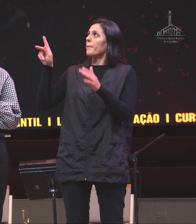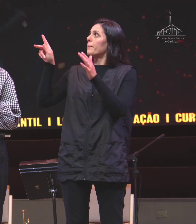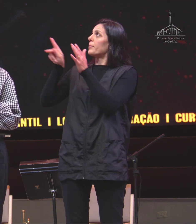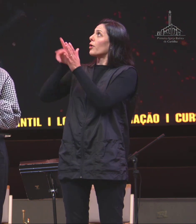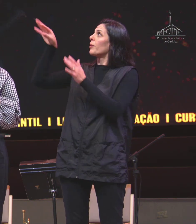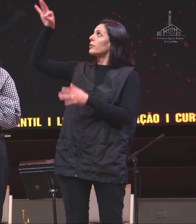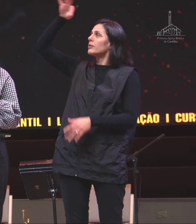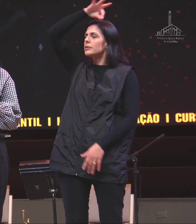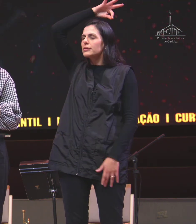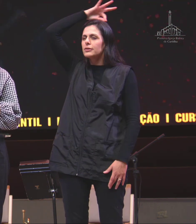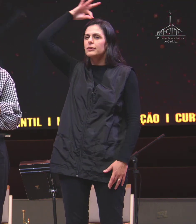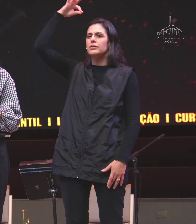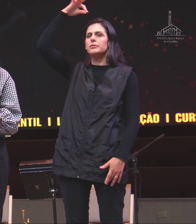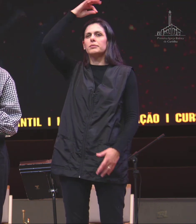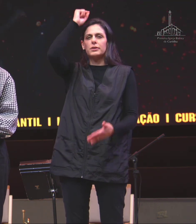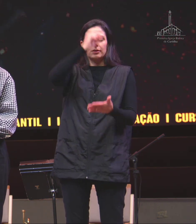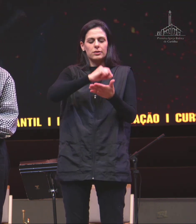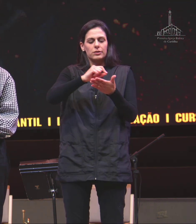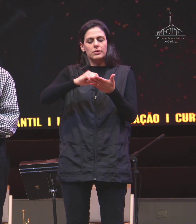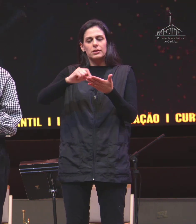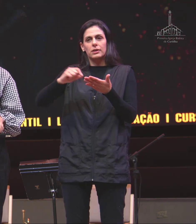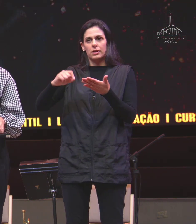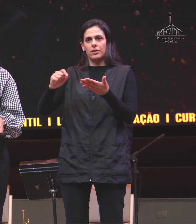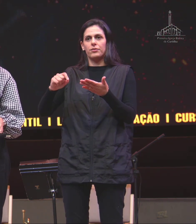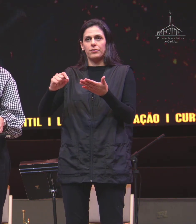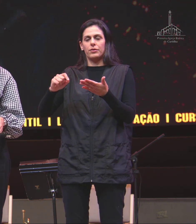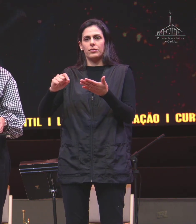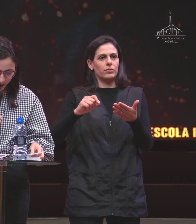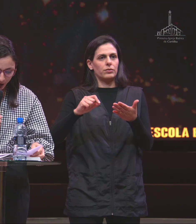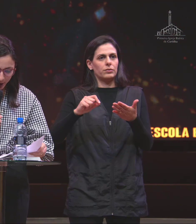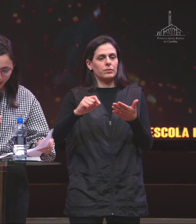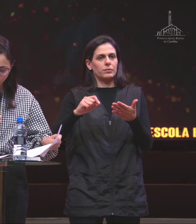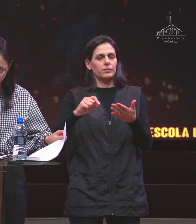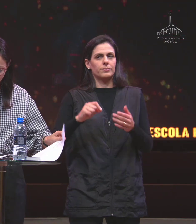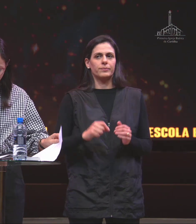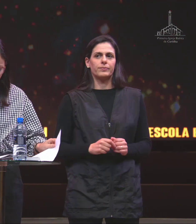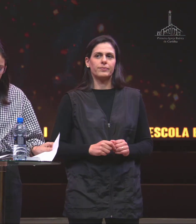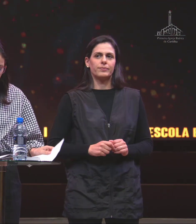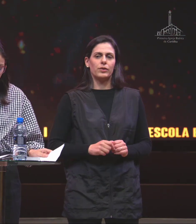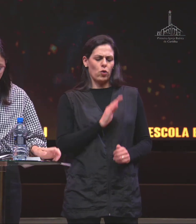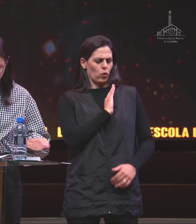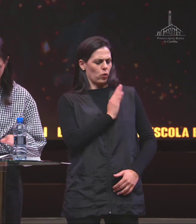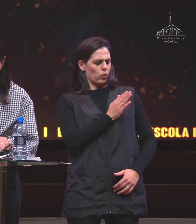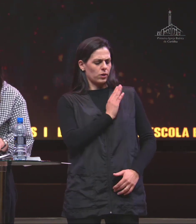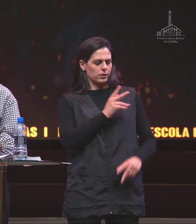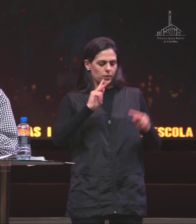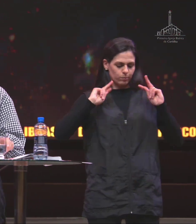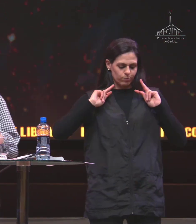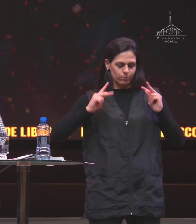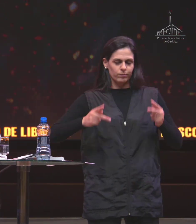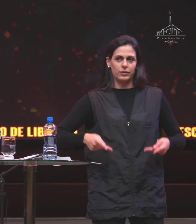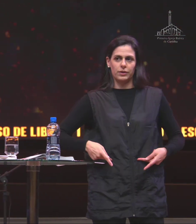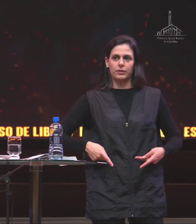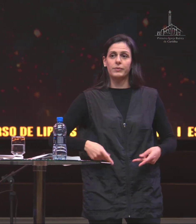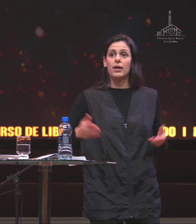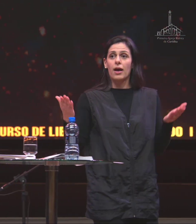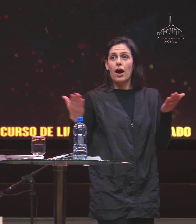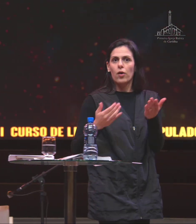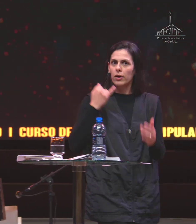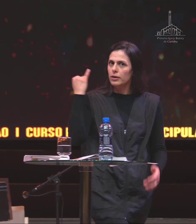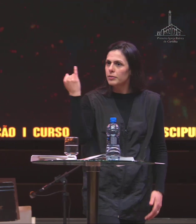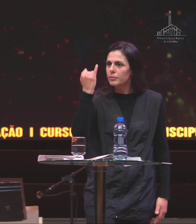vem outro irmão e fala, daí vem outro irmão e fala. E daí, às vezes, no final do culto, a pessoa quer abrir a vida inteira. Eu já orientei o marido, eu falei, marido, assim